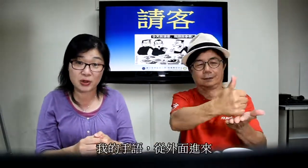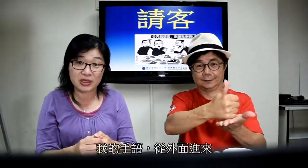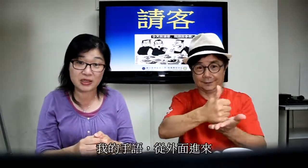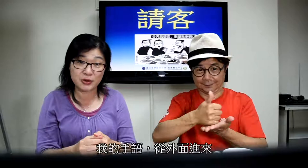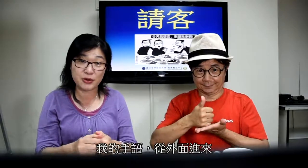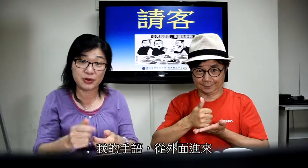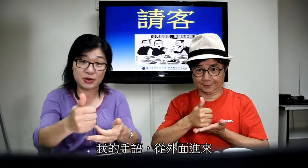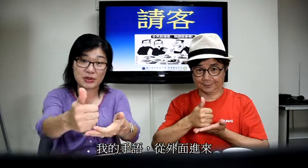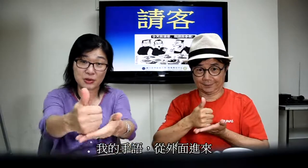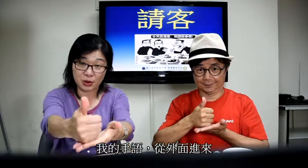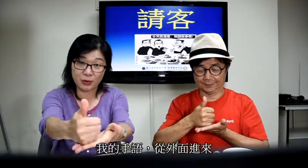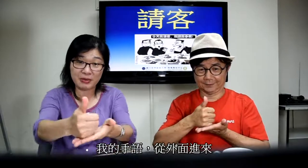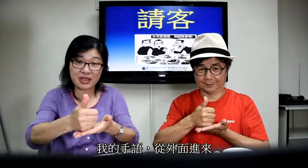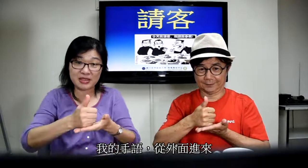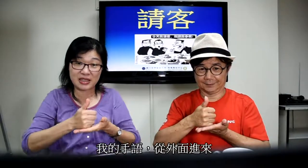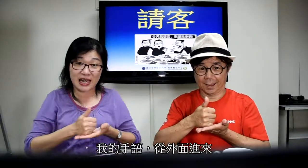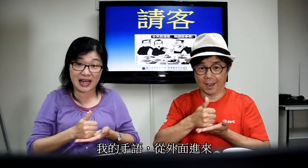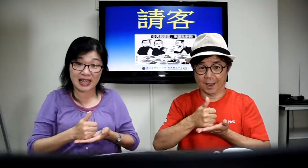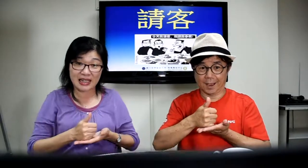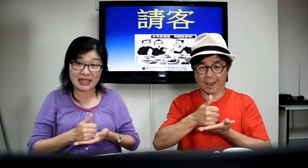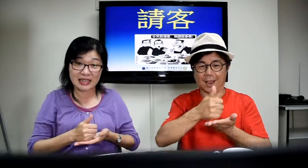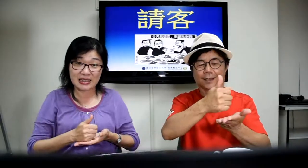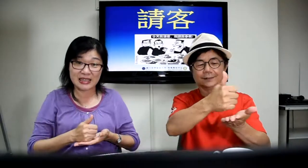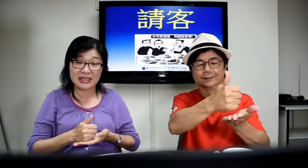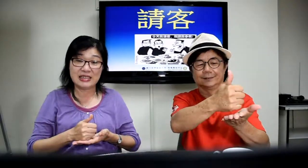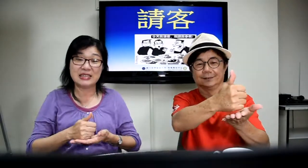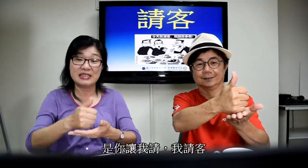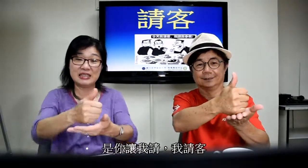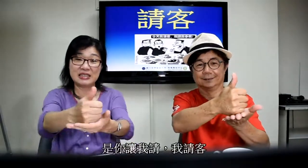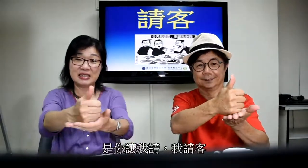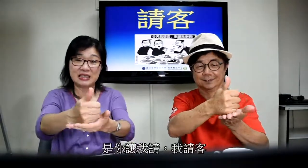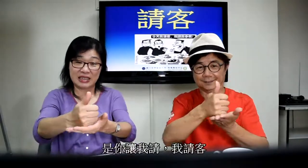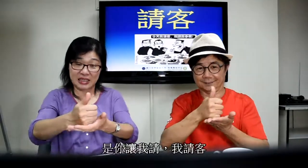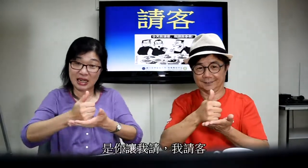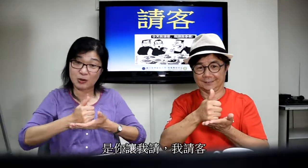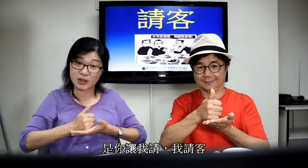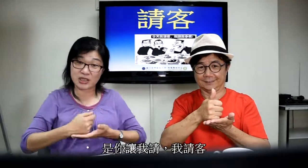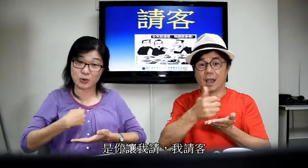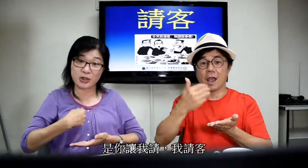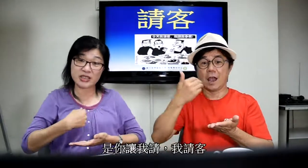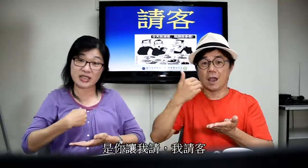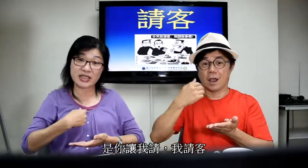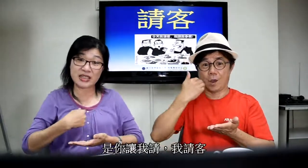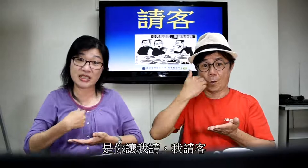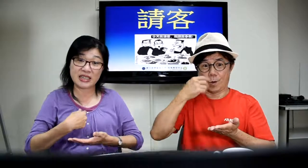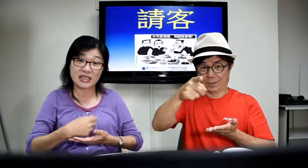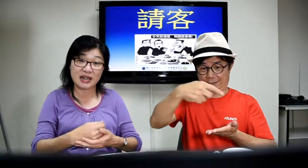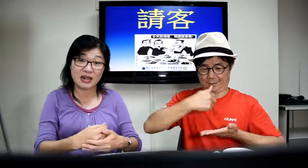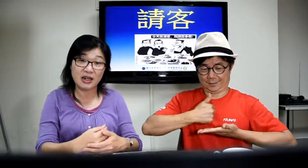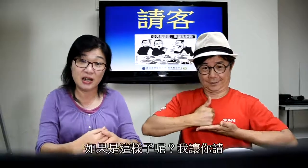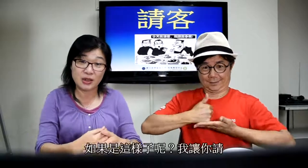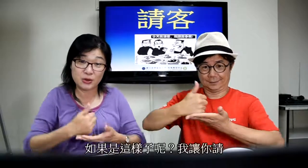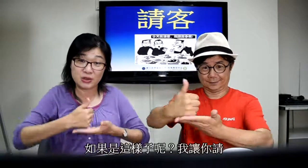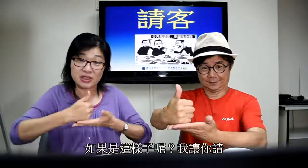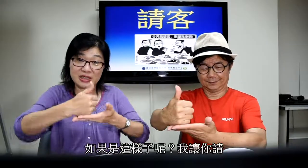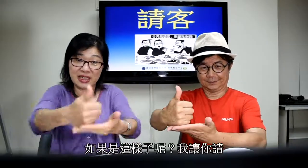手语从外面进来，是你让我请，我请客、哦。如果是这样子